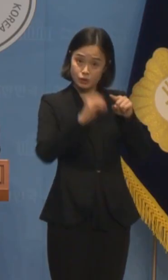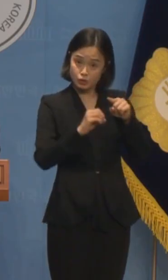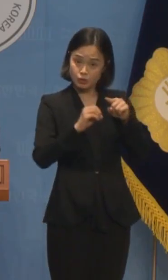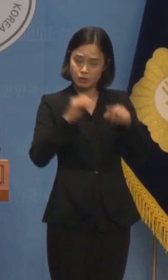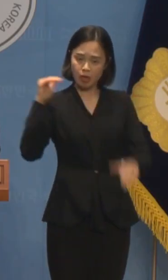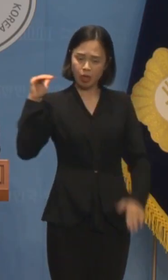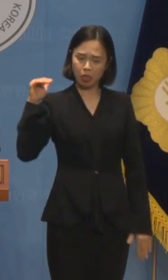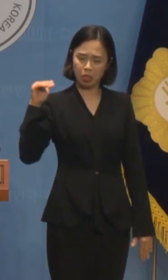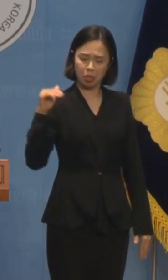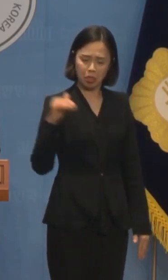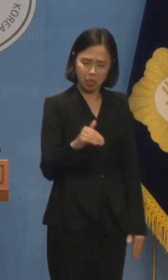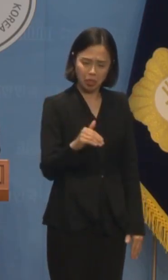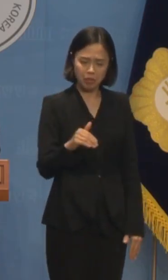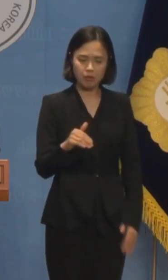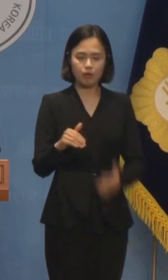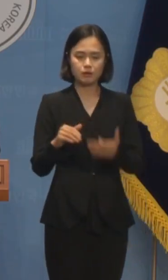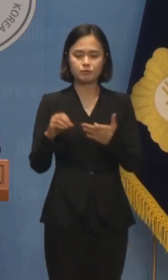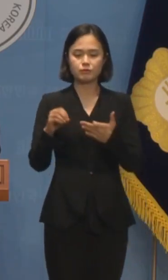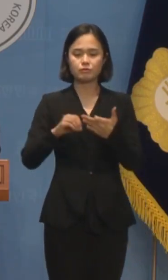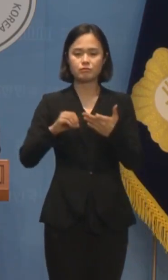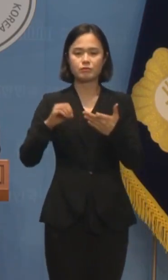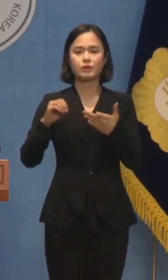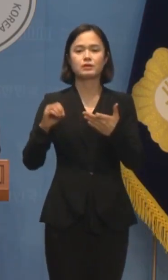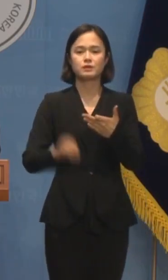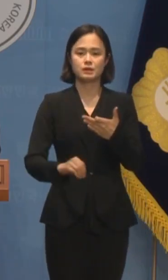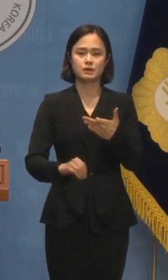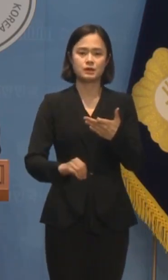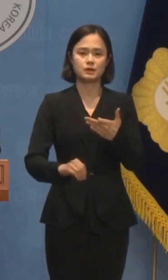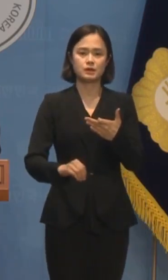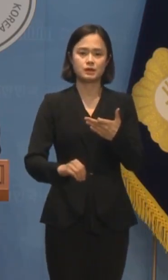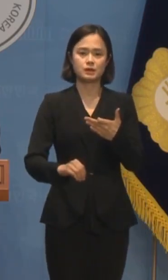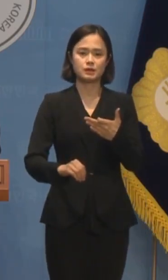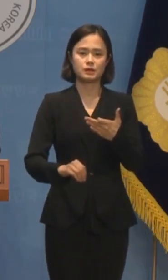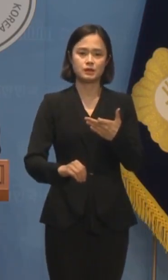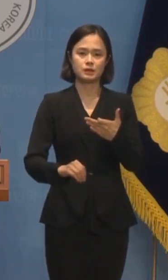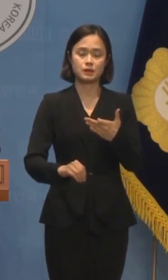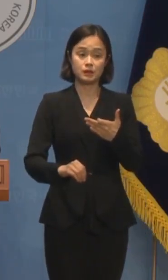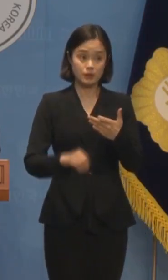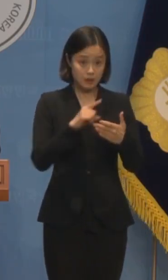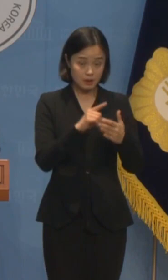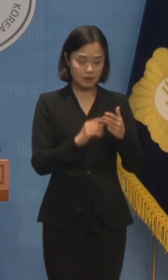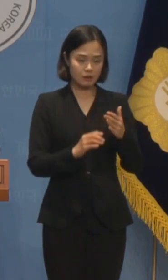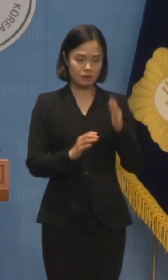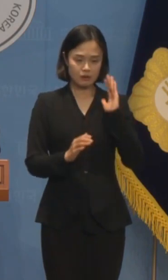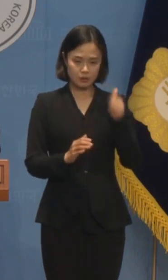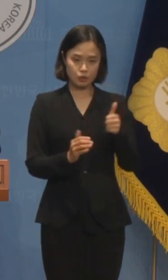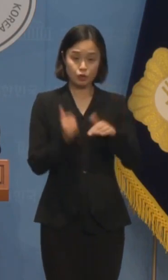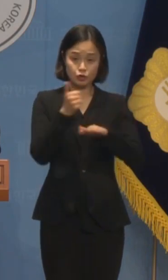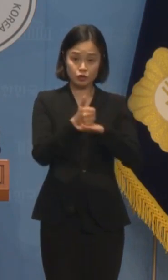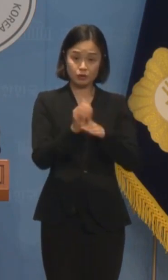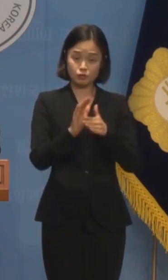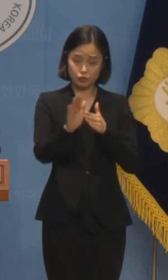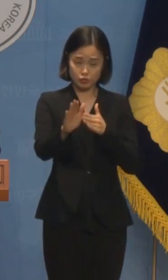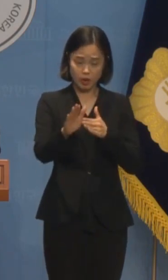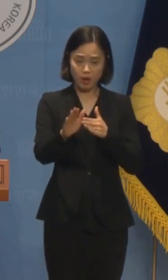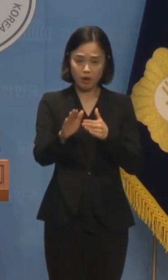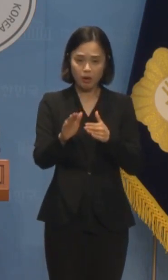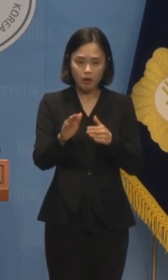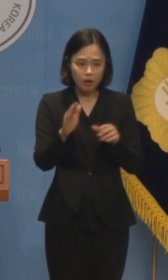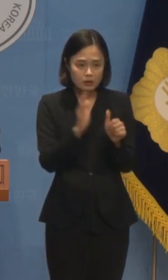19%로 10%대로 추락하며 취임 후 최저치를 기록했다는 보도까지